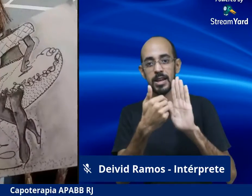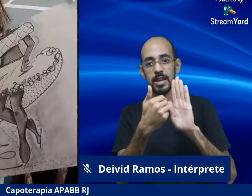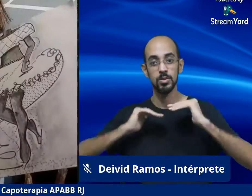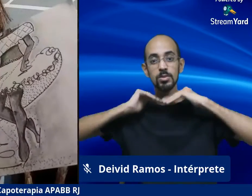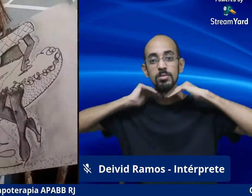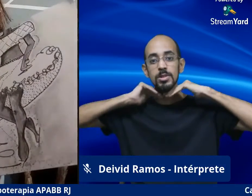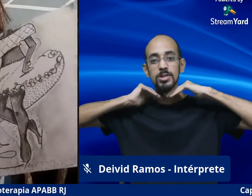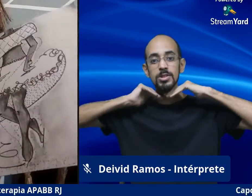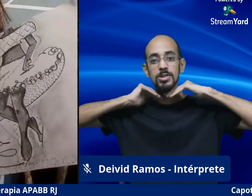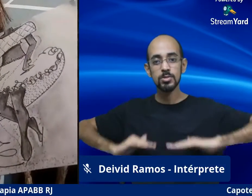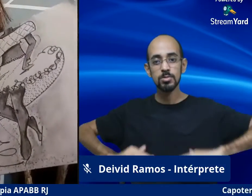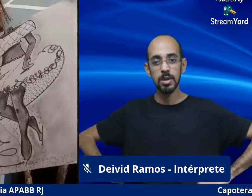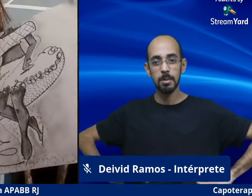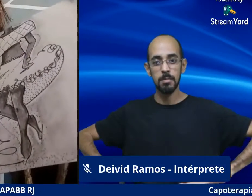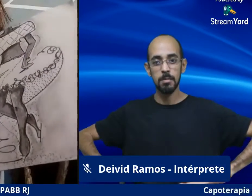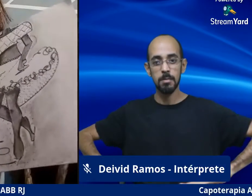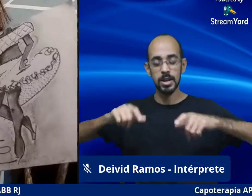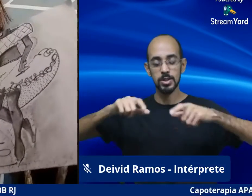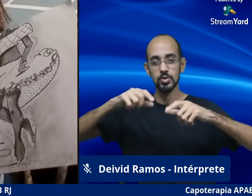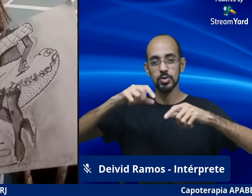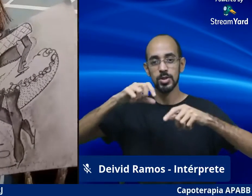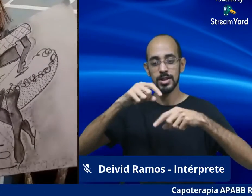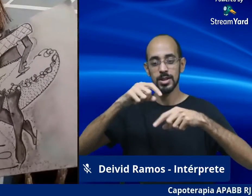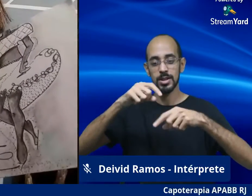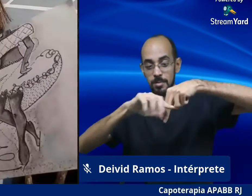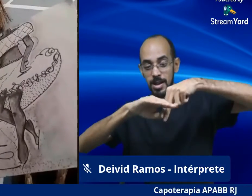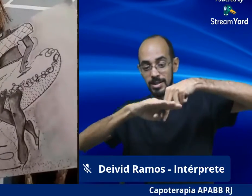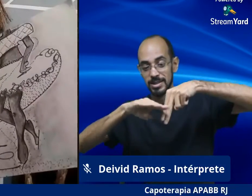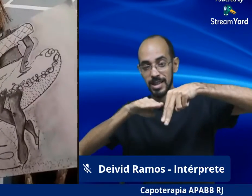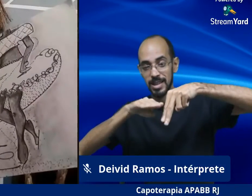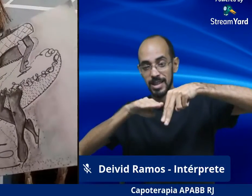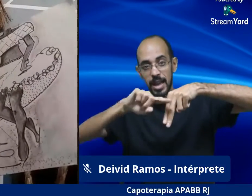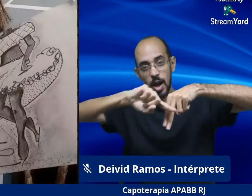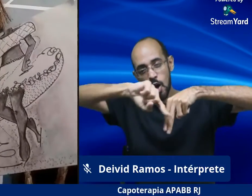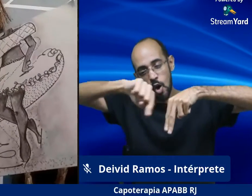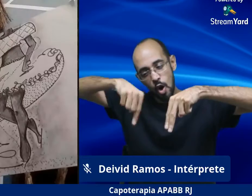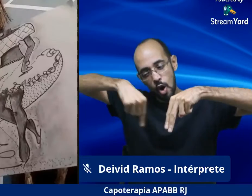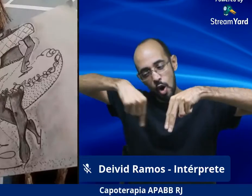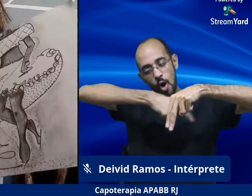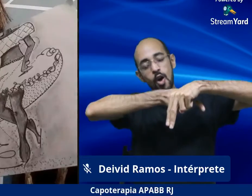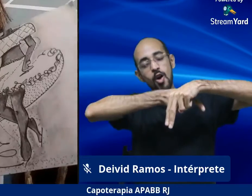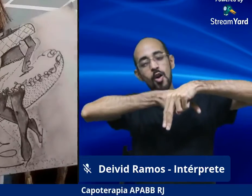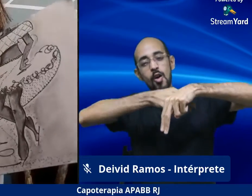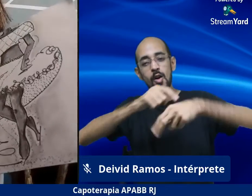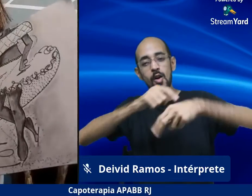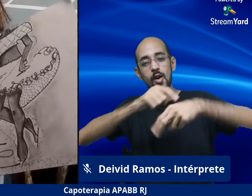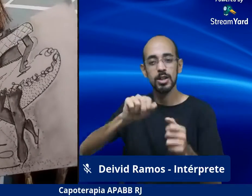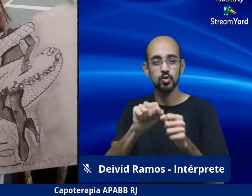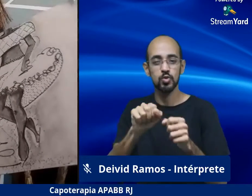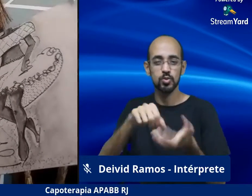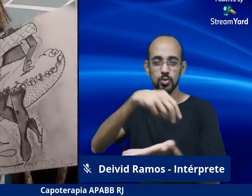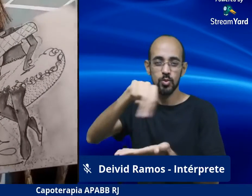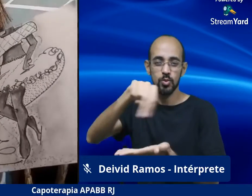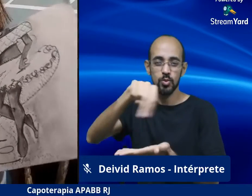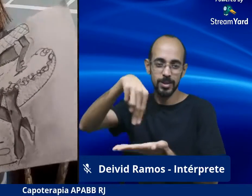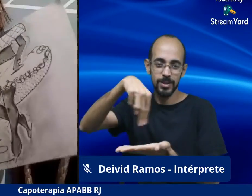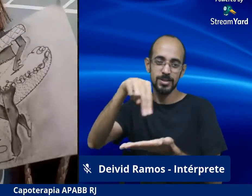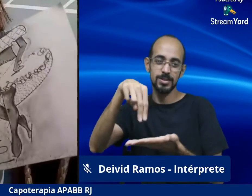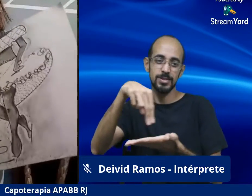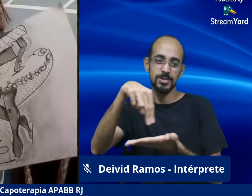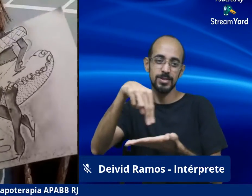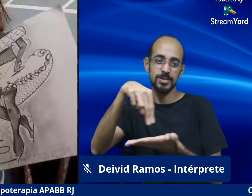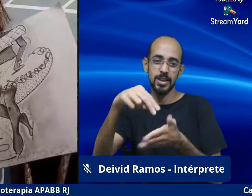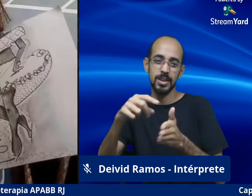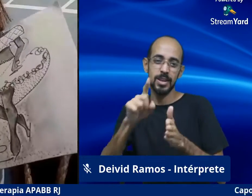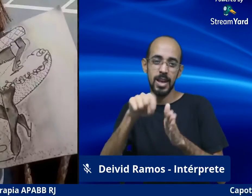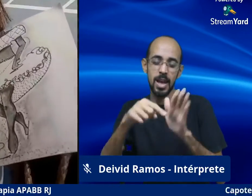saia rodada, com uma saia rodando, e ela rabiscando o chão na ponta dos pés, né? Simbolizando o